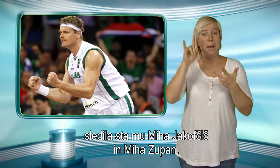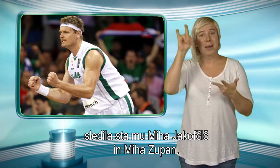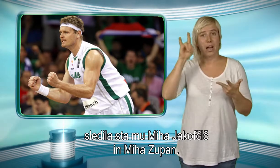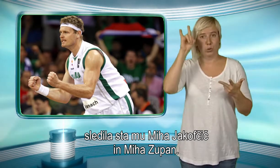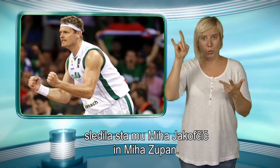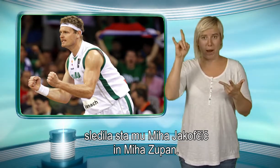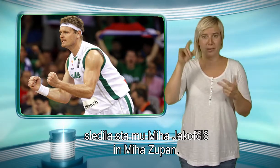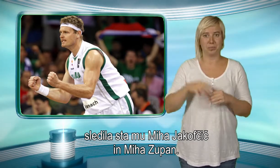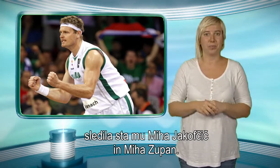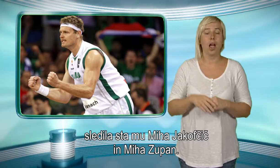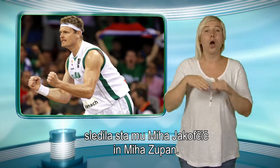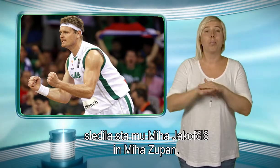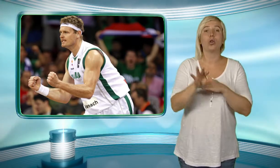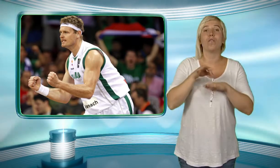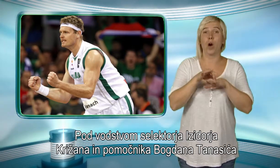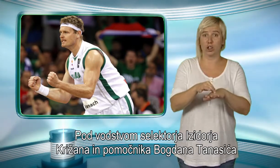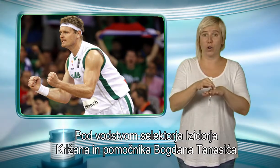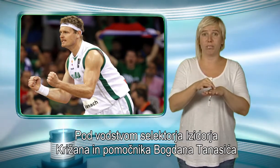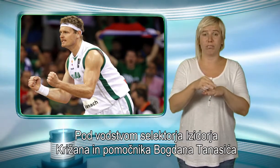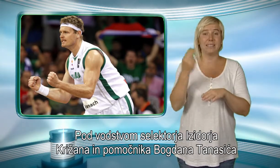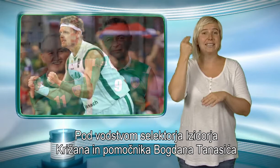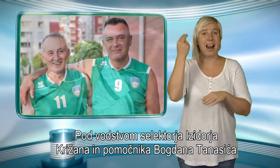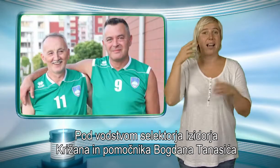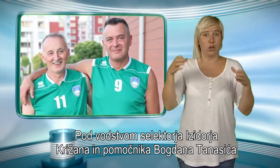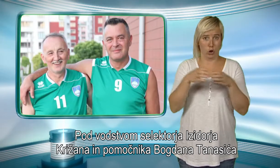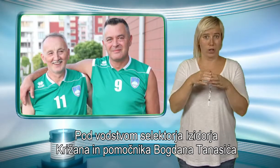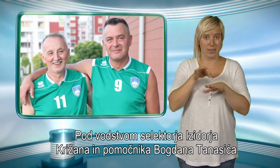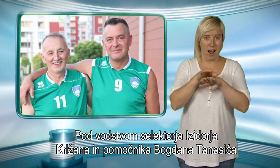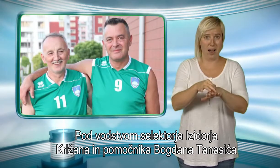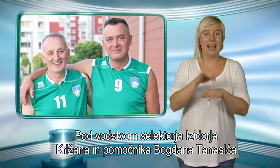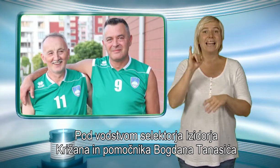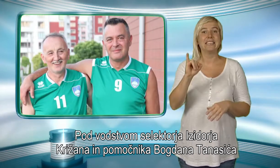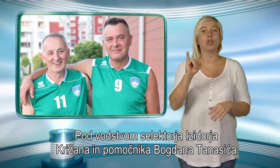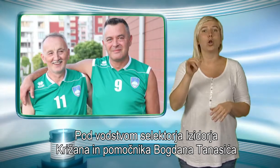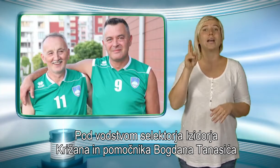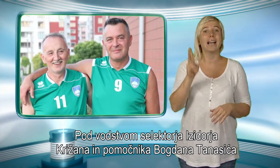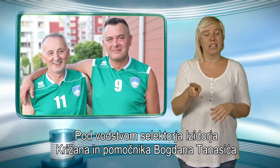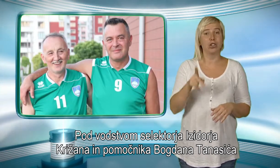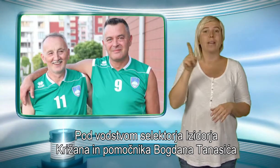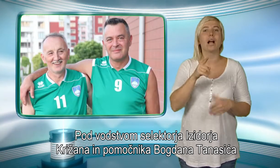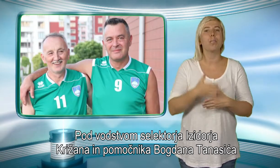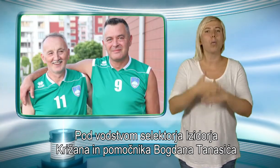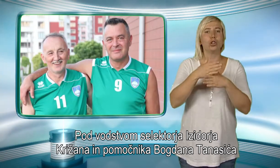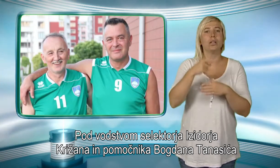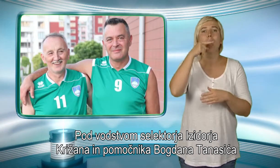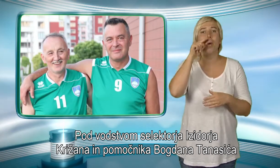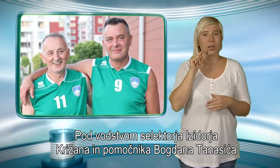Zupan. Pod vodstvom selektorja Izidorja Križana in pomočnika Bogdana Tanasića so